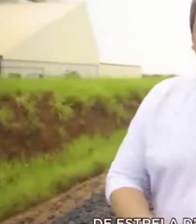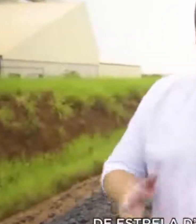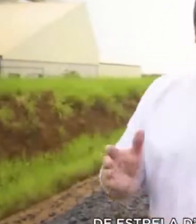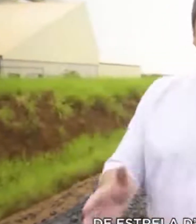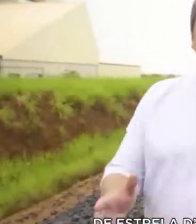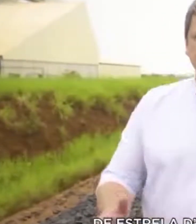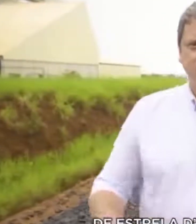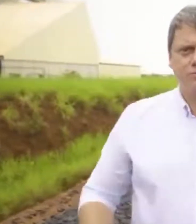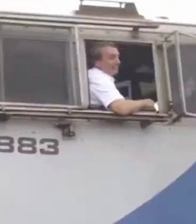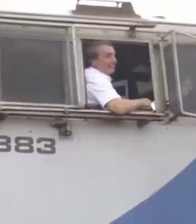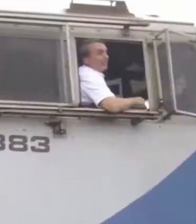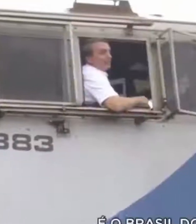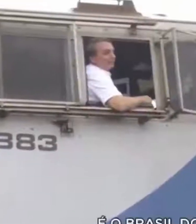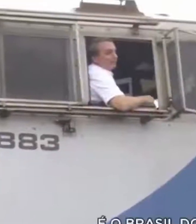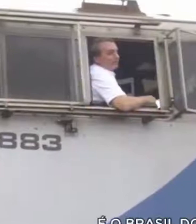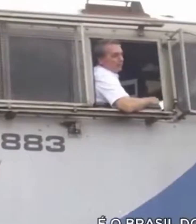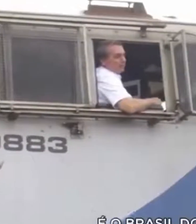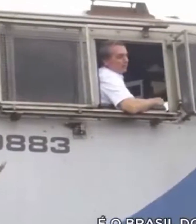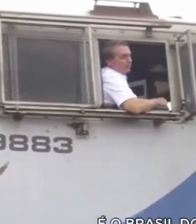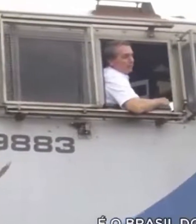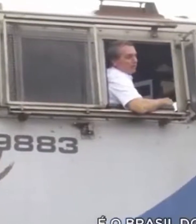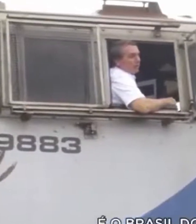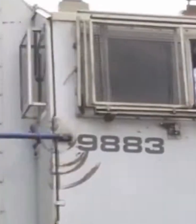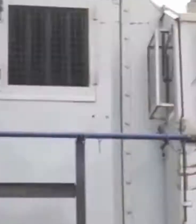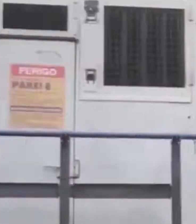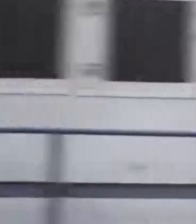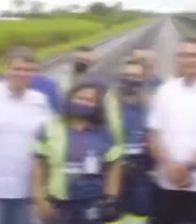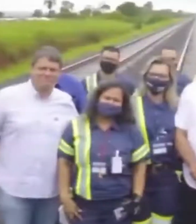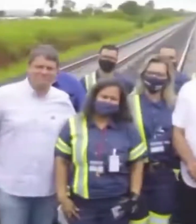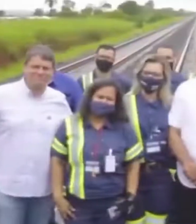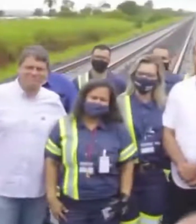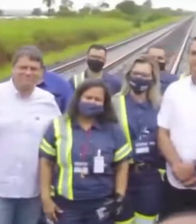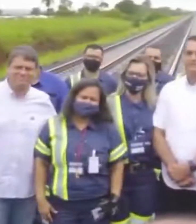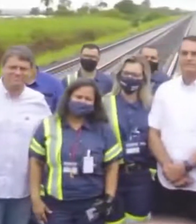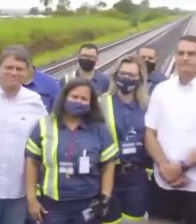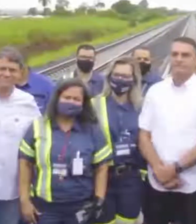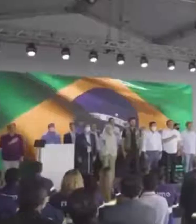de Estrela do Oeste a São Simão. O Brasil do futuro, pessoal!